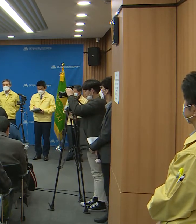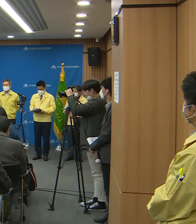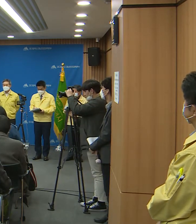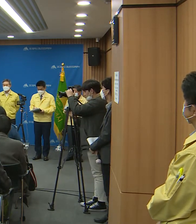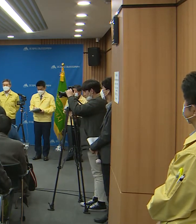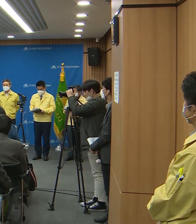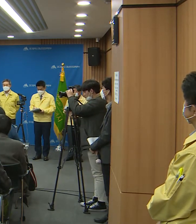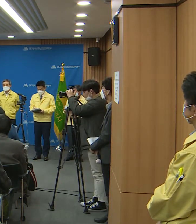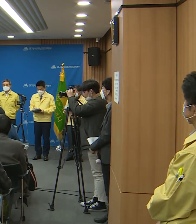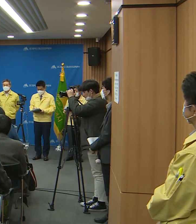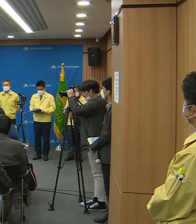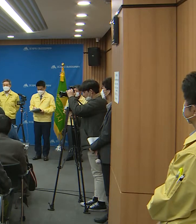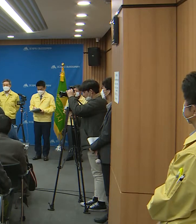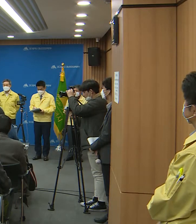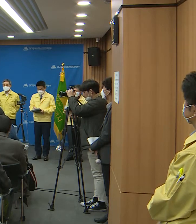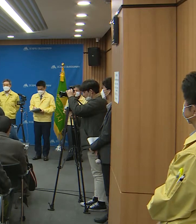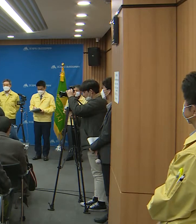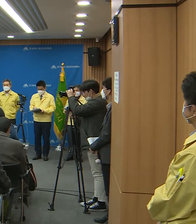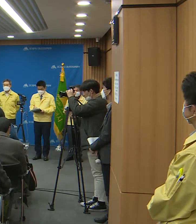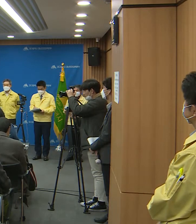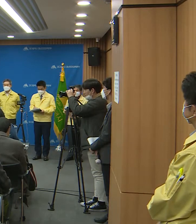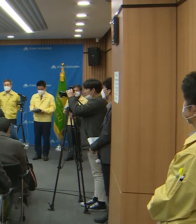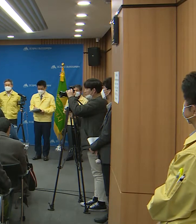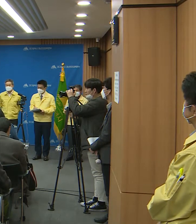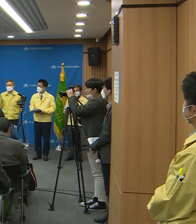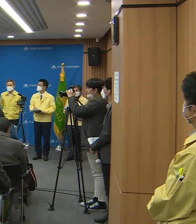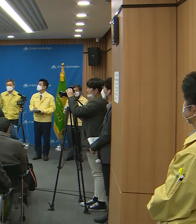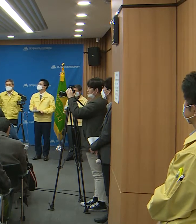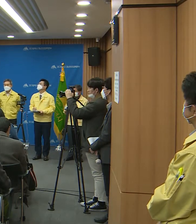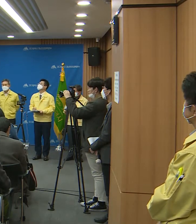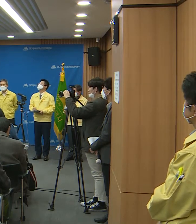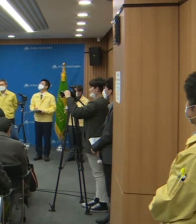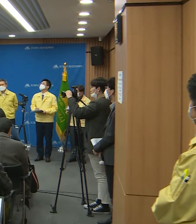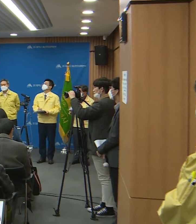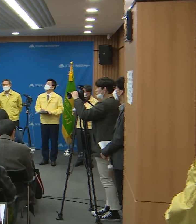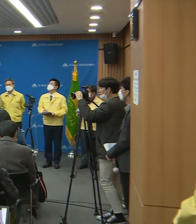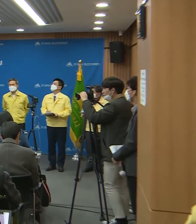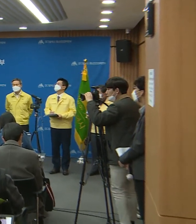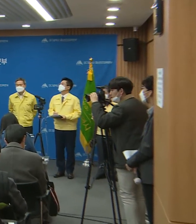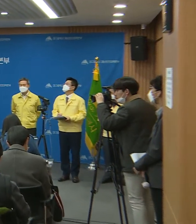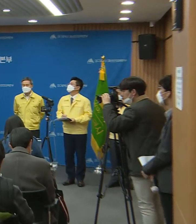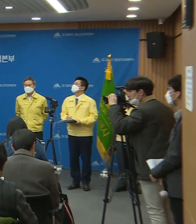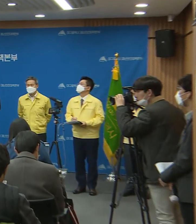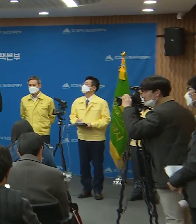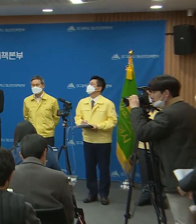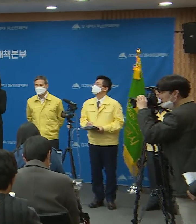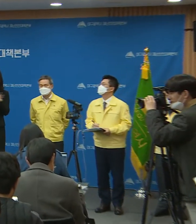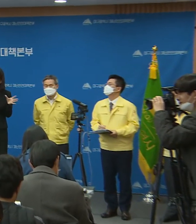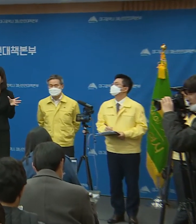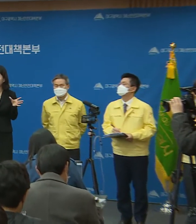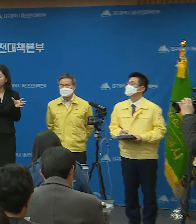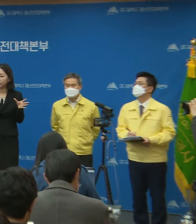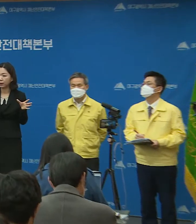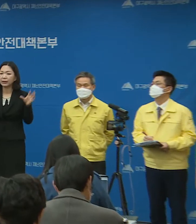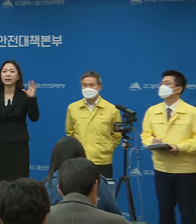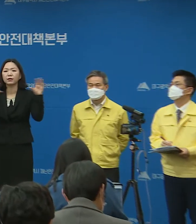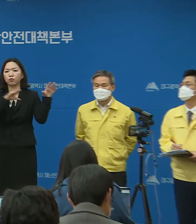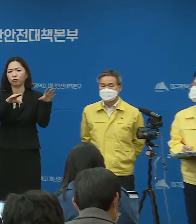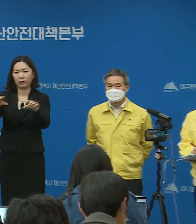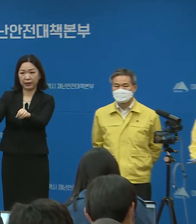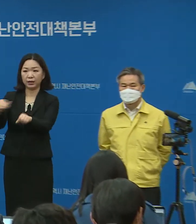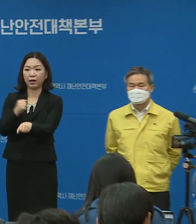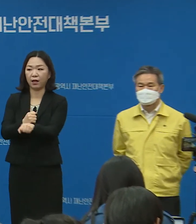예, 신천지 교인들의 집회는 소규모, 대규모를 막론하고 금지한다는